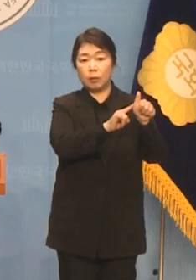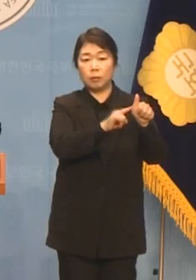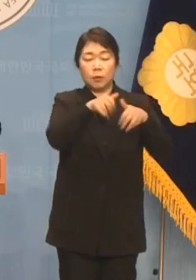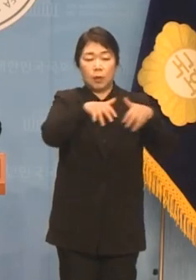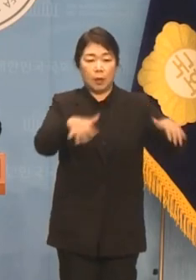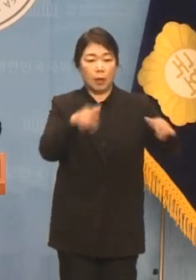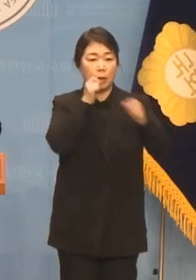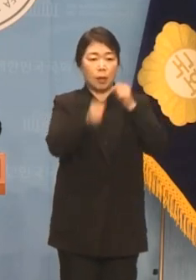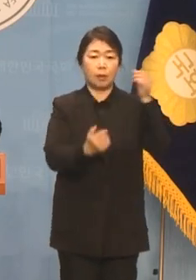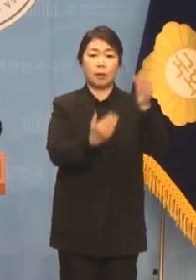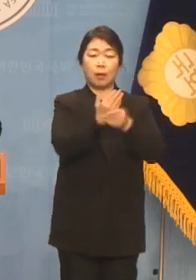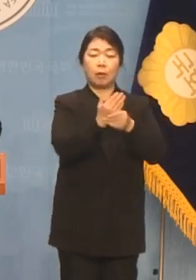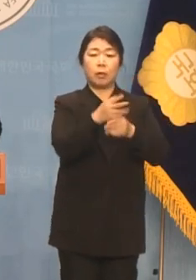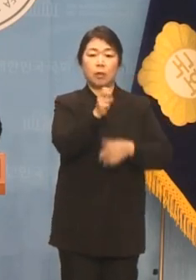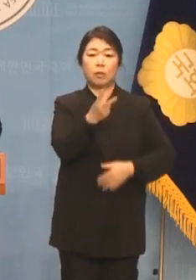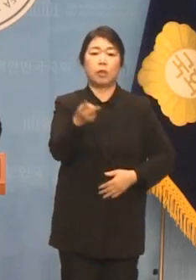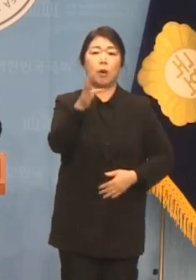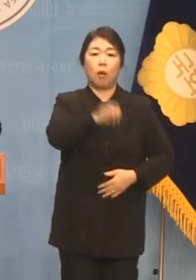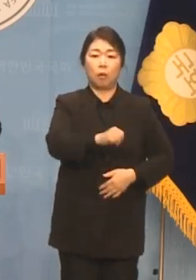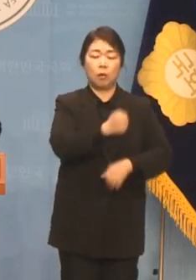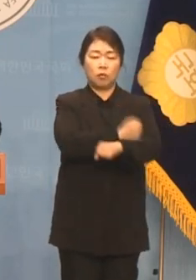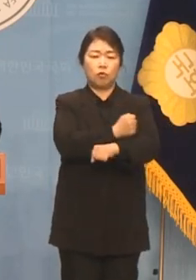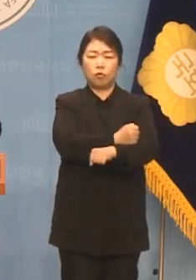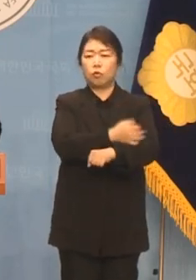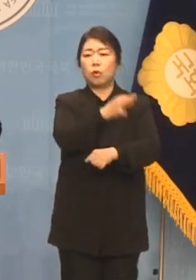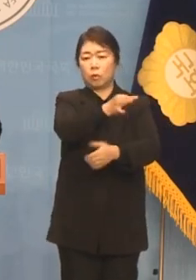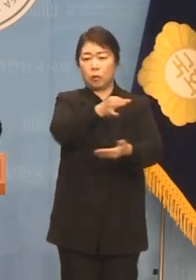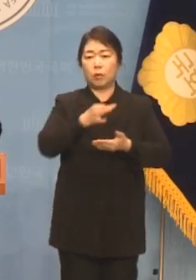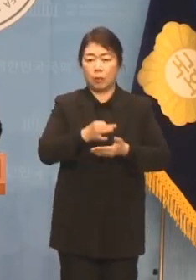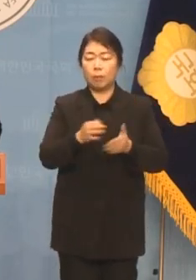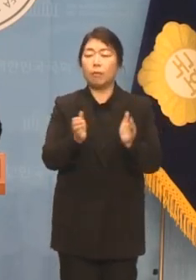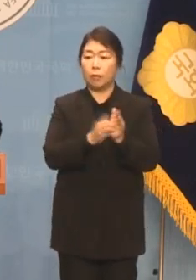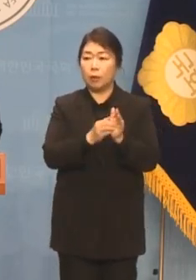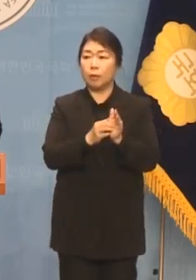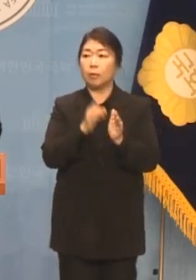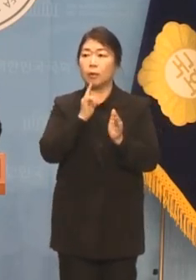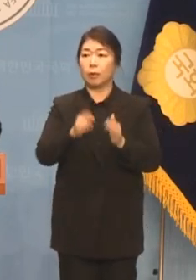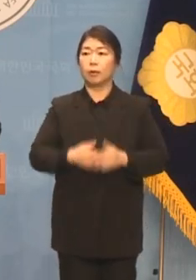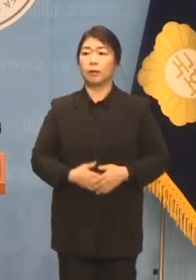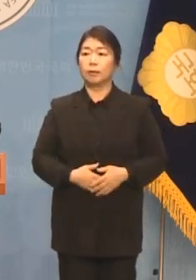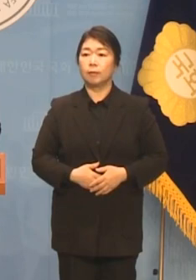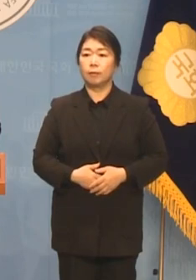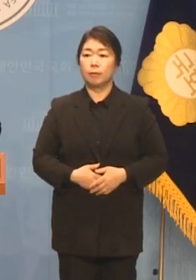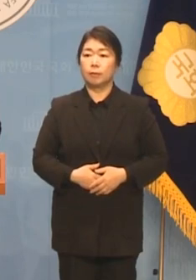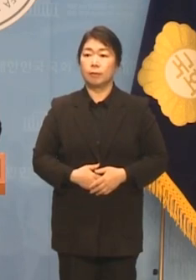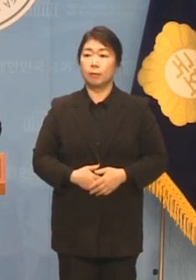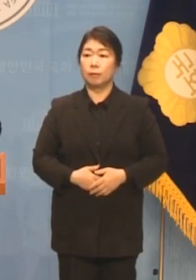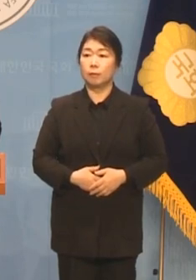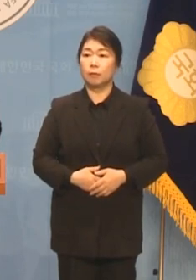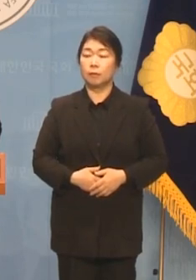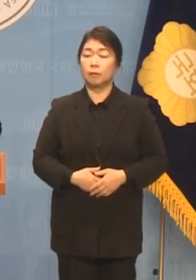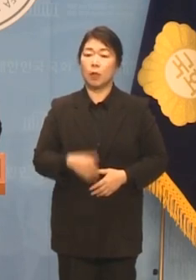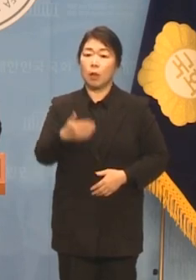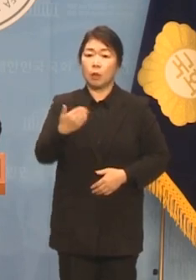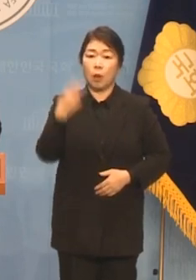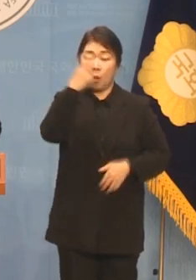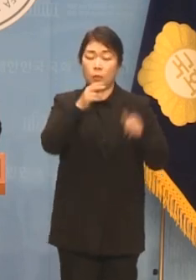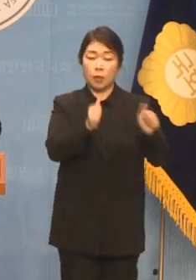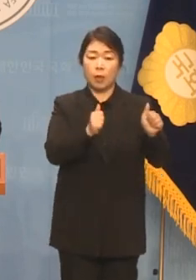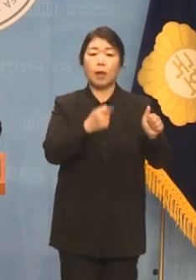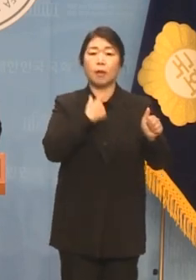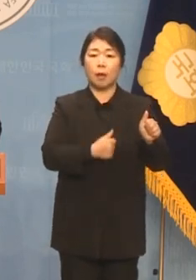22억원이라는 역대 최고 수준의 수익률을 받은 사실이 알려졌습니다 정관 예후